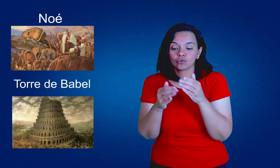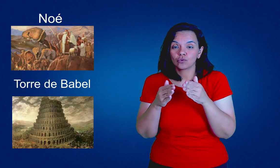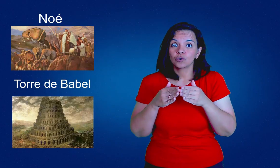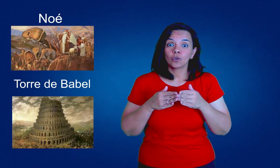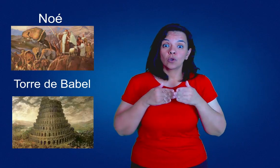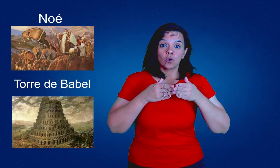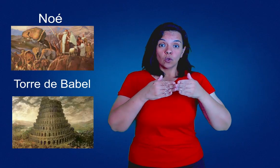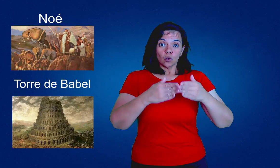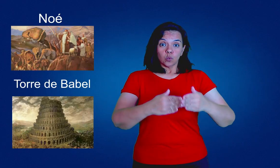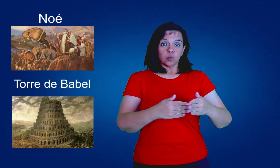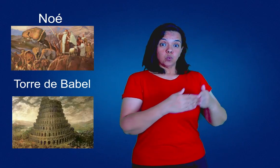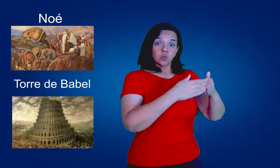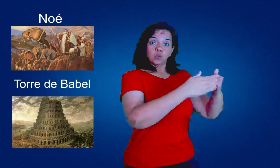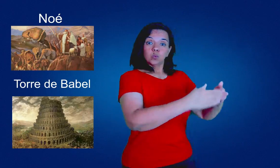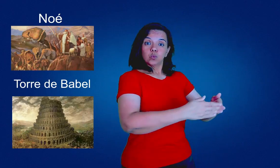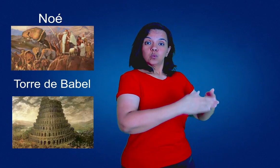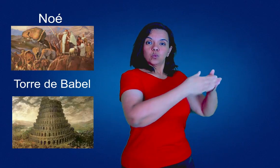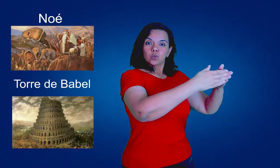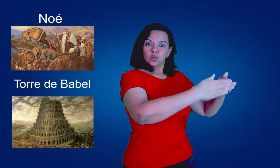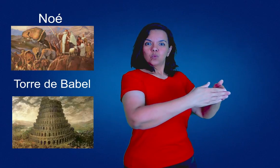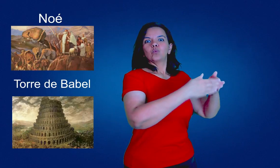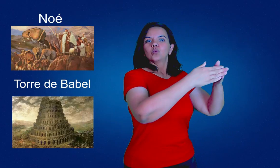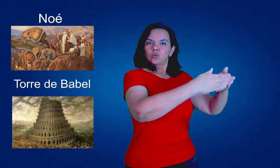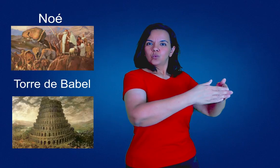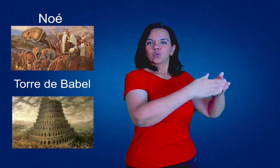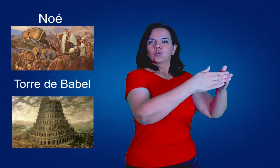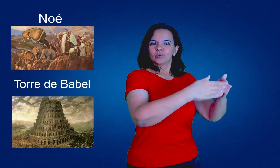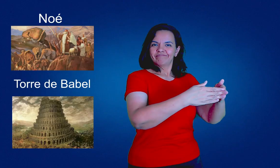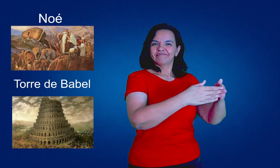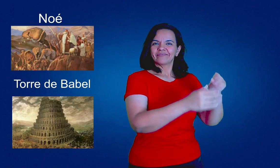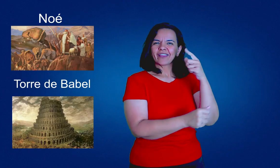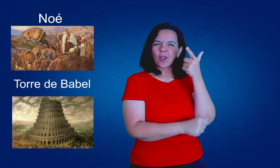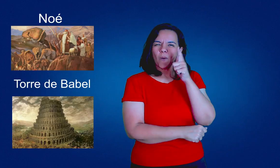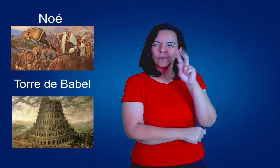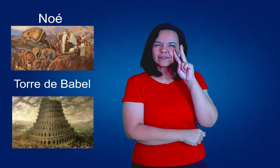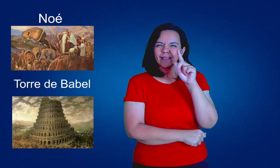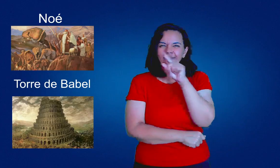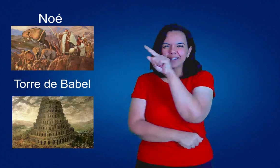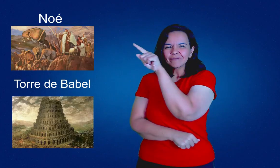ele construiu um grande barco.